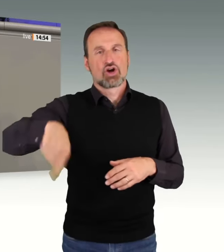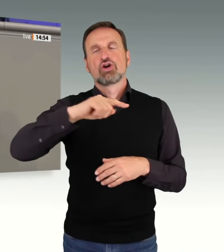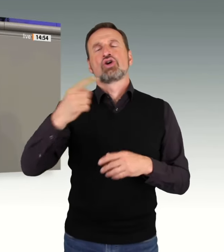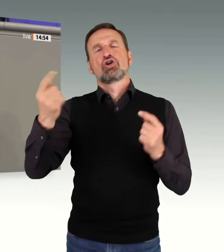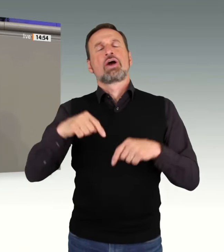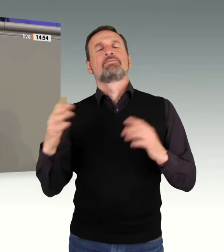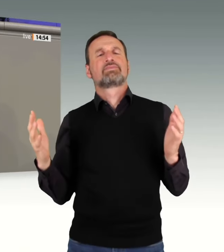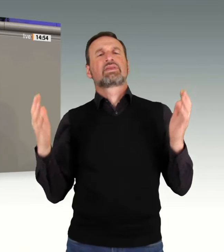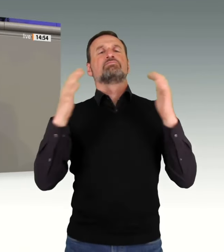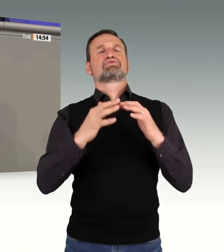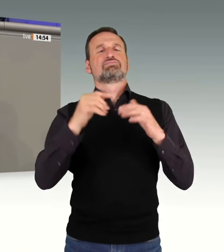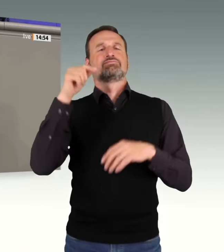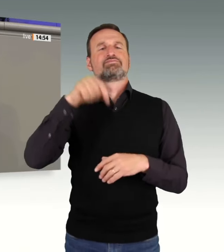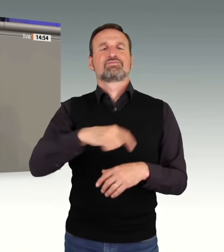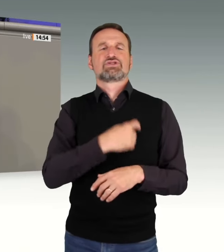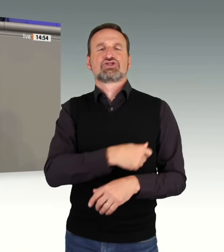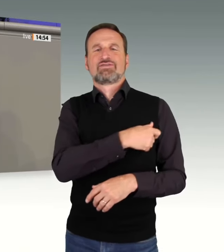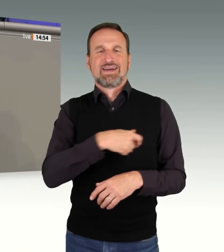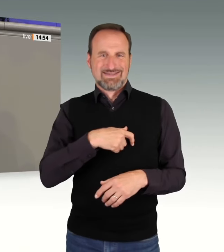des Krieges, die sich einmischen können.